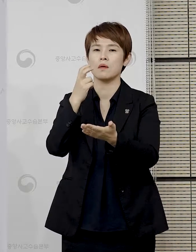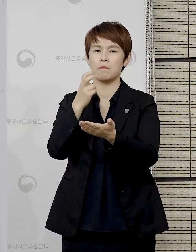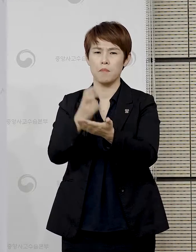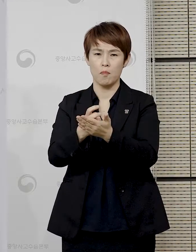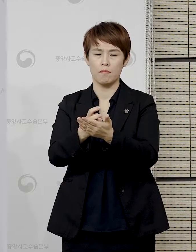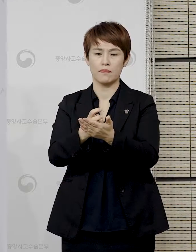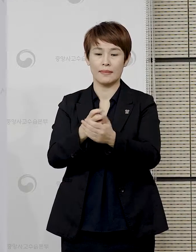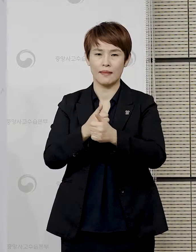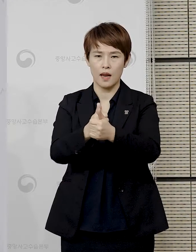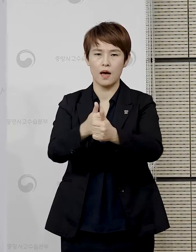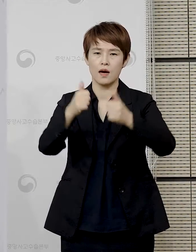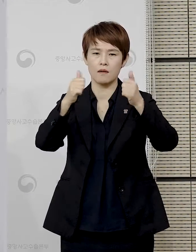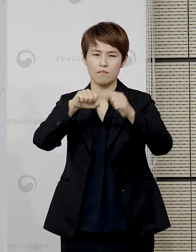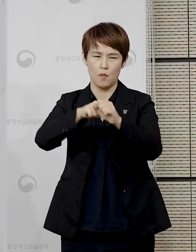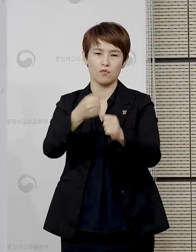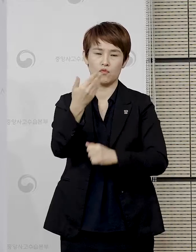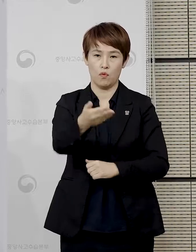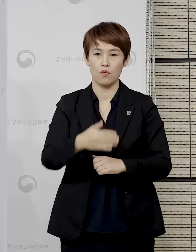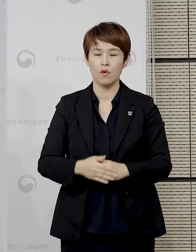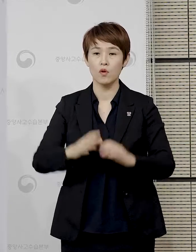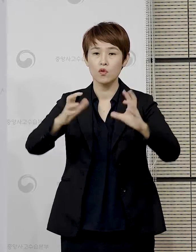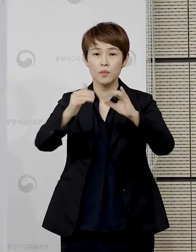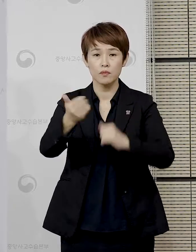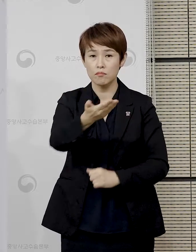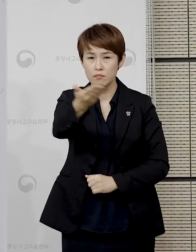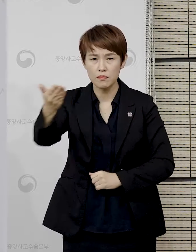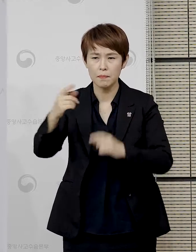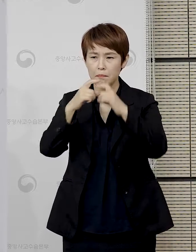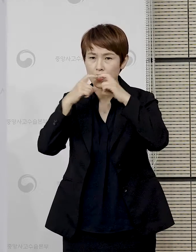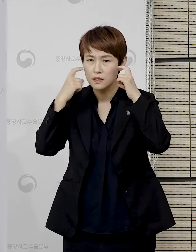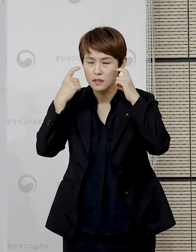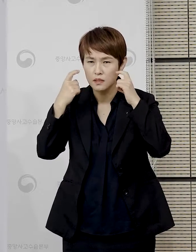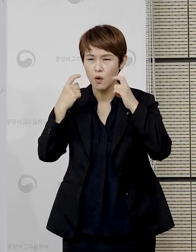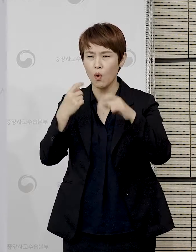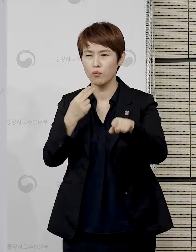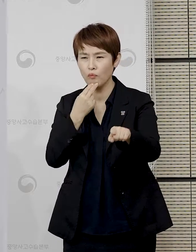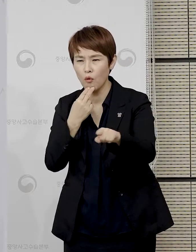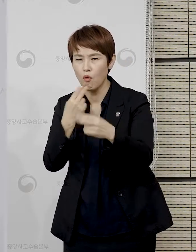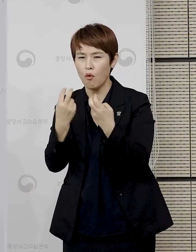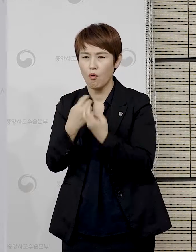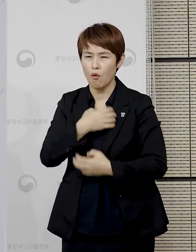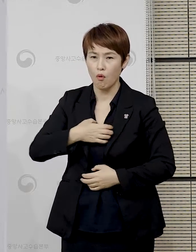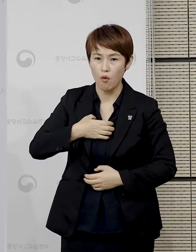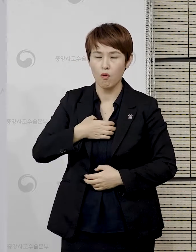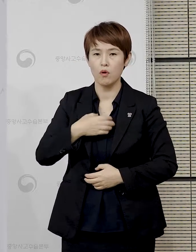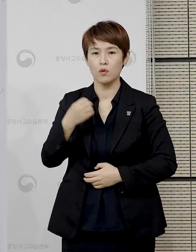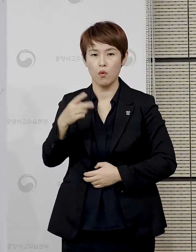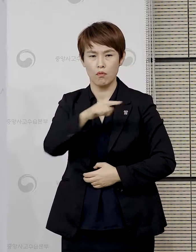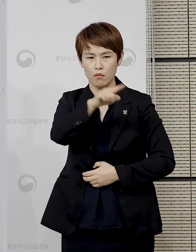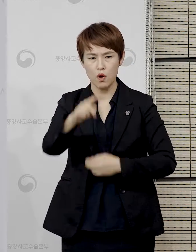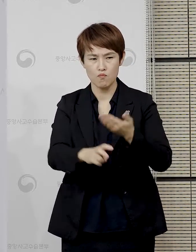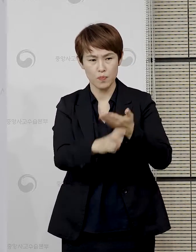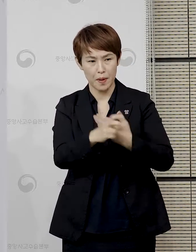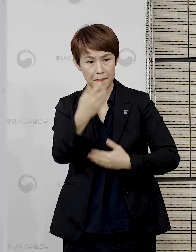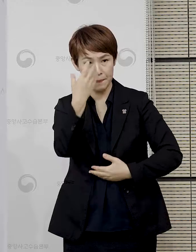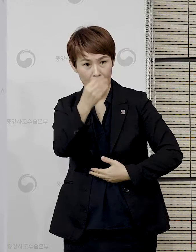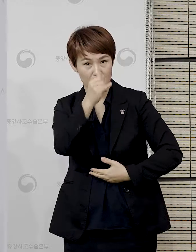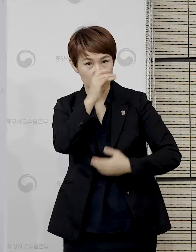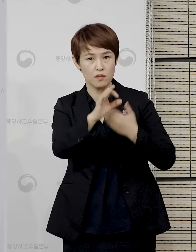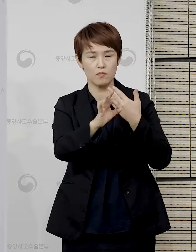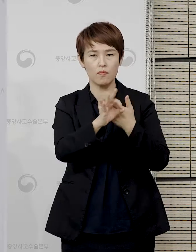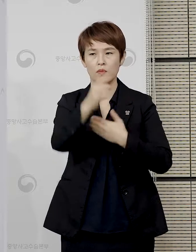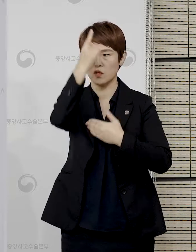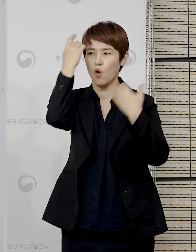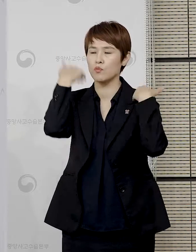하겠습니다. 국민들께서도 마스크와 관련된 불법 행위를 발견하시면 정부와 지자체가